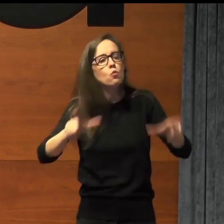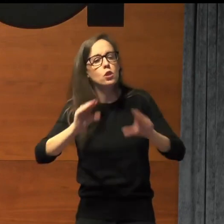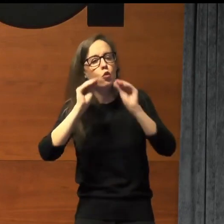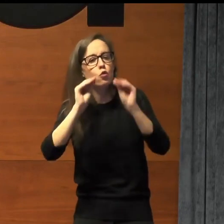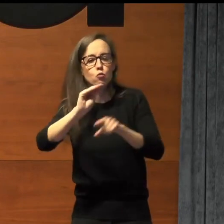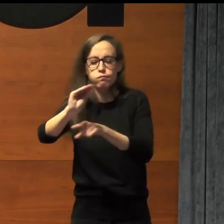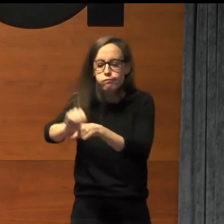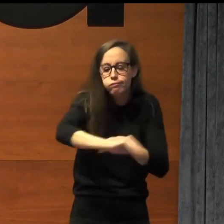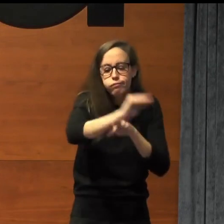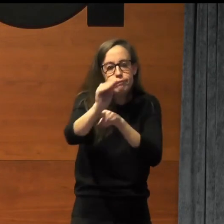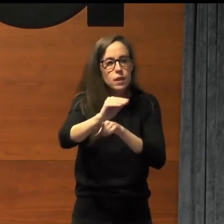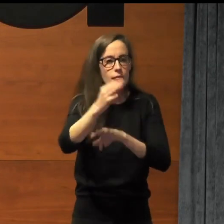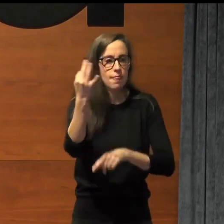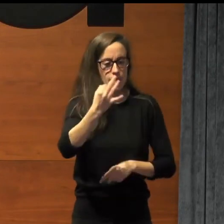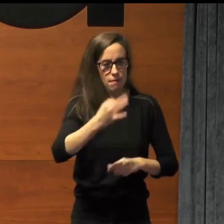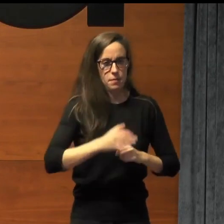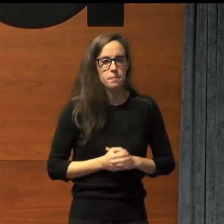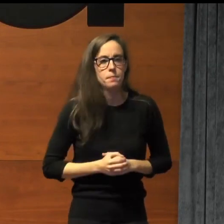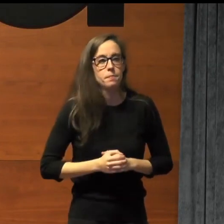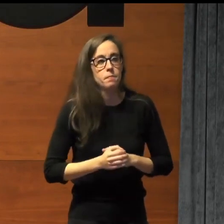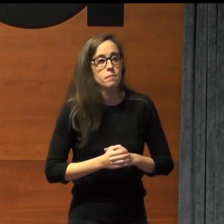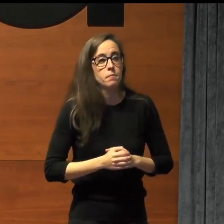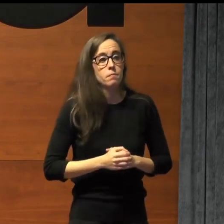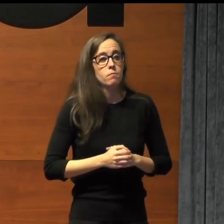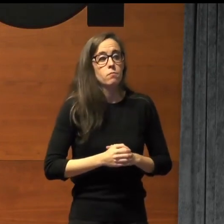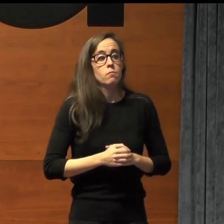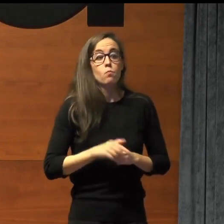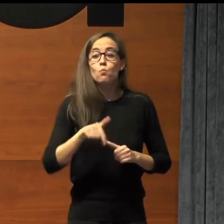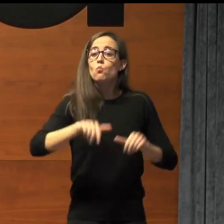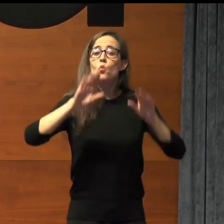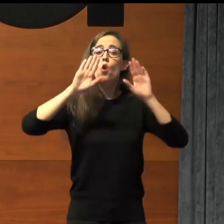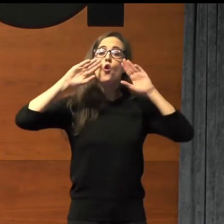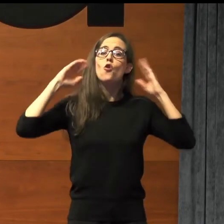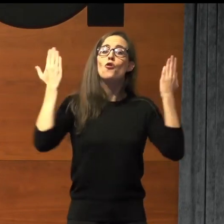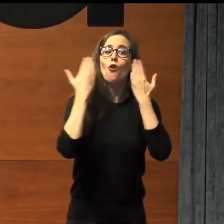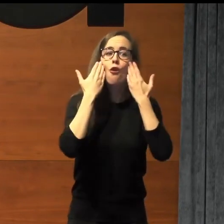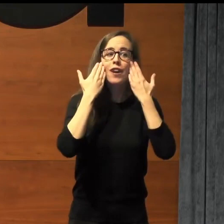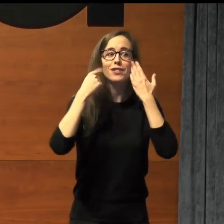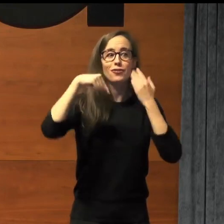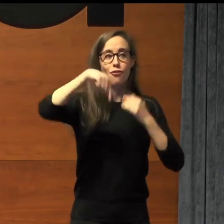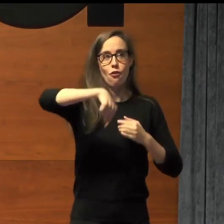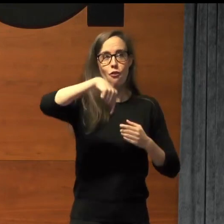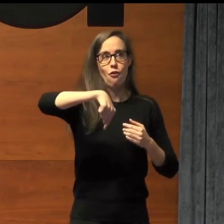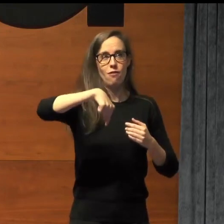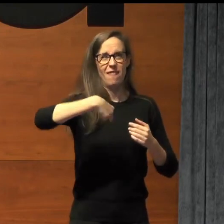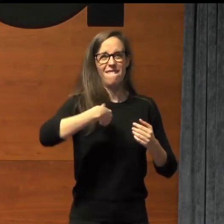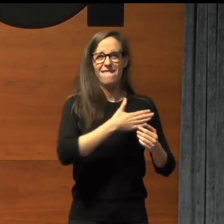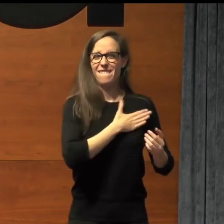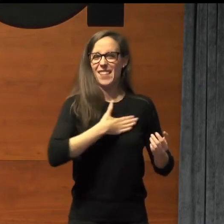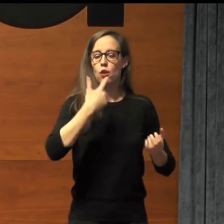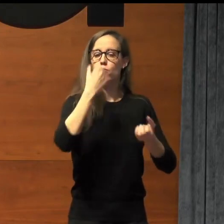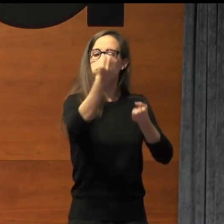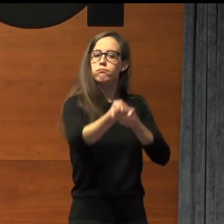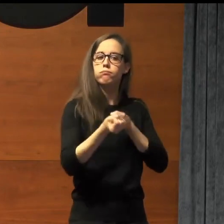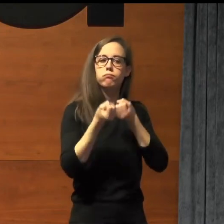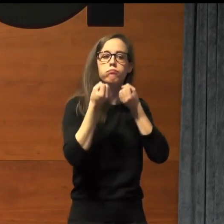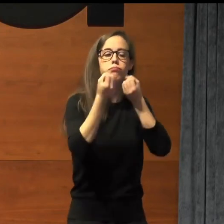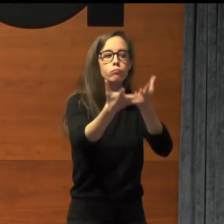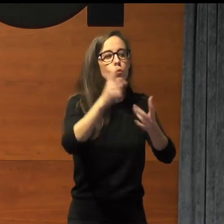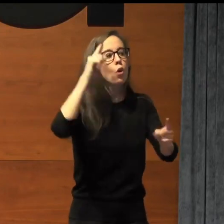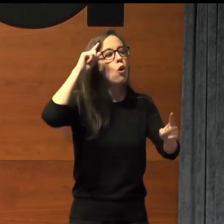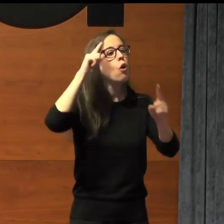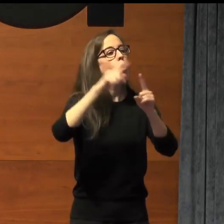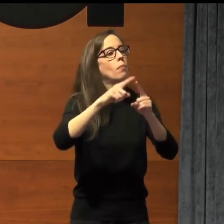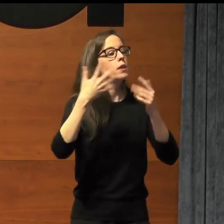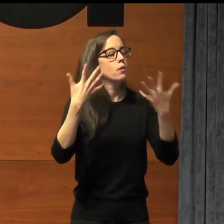Este congreso, y yo así quiero expresarlo, debe servir para rendir tributo